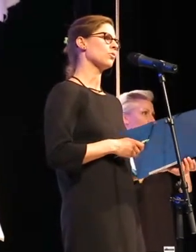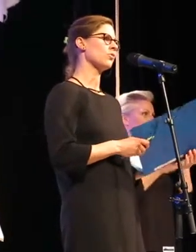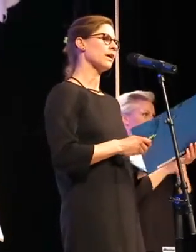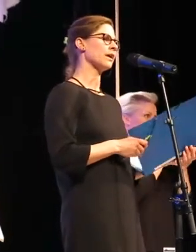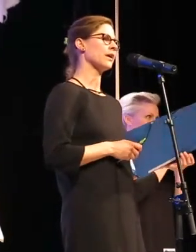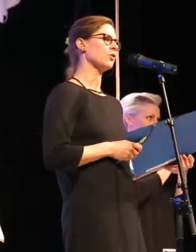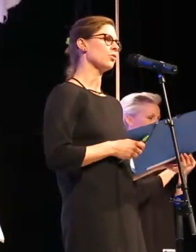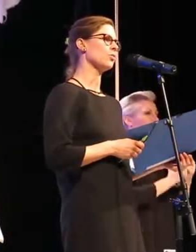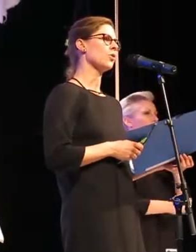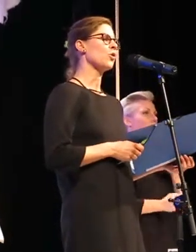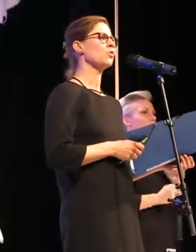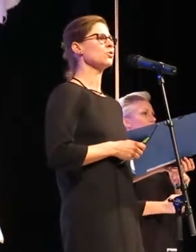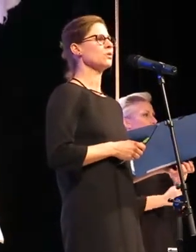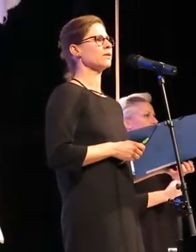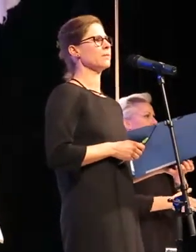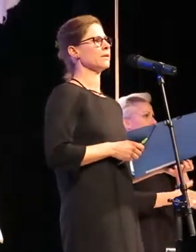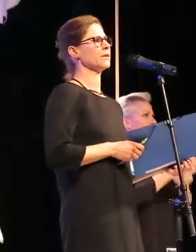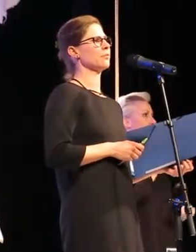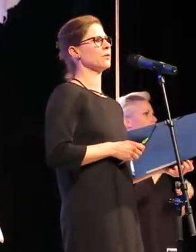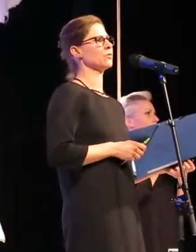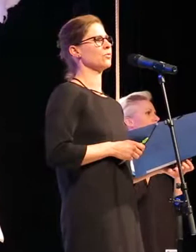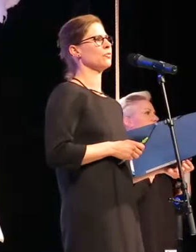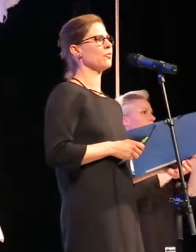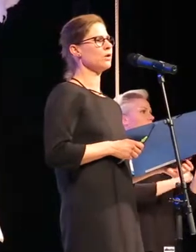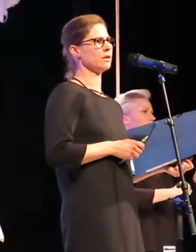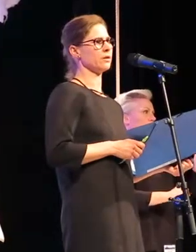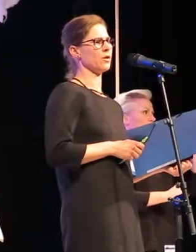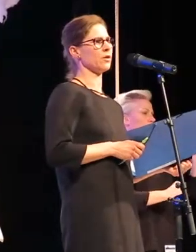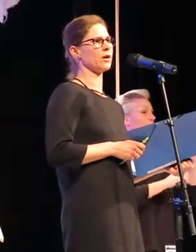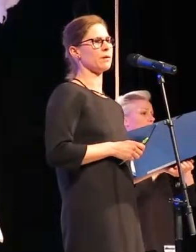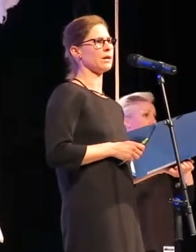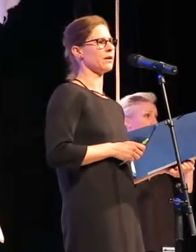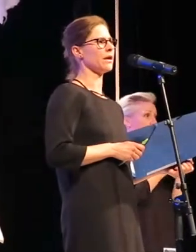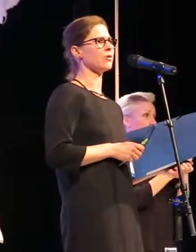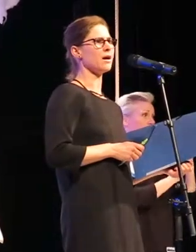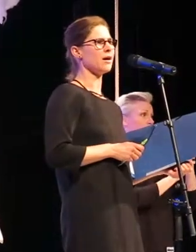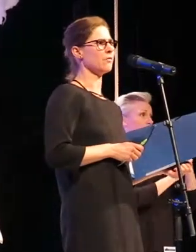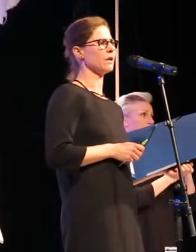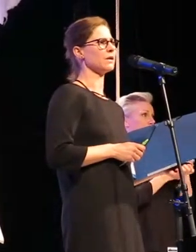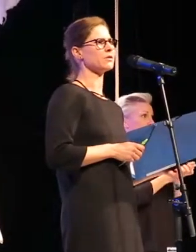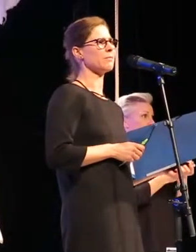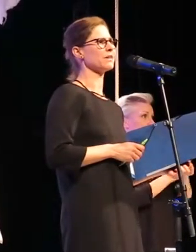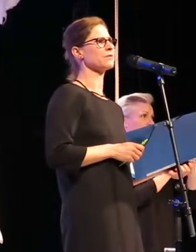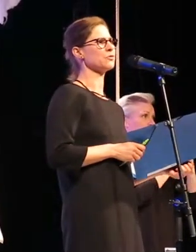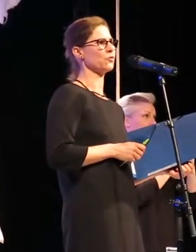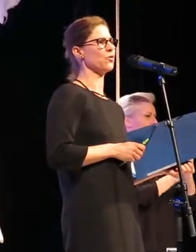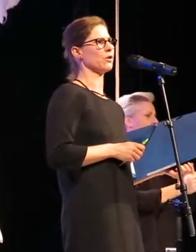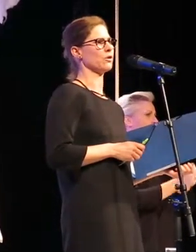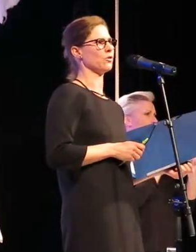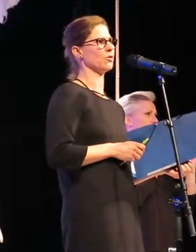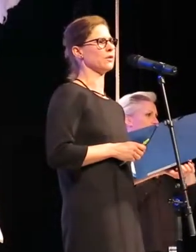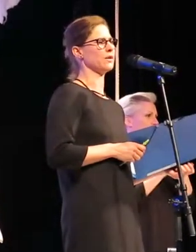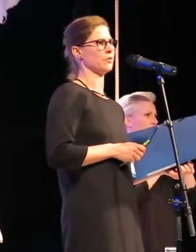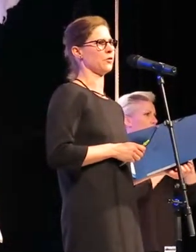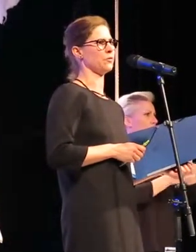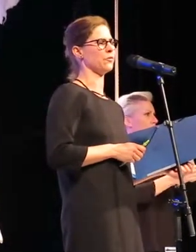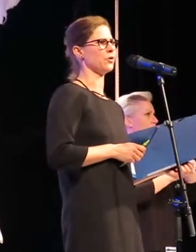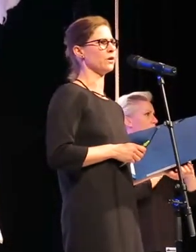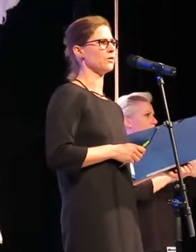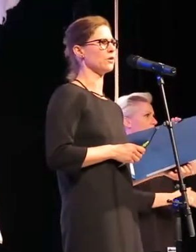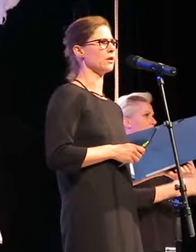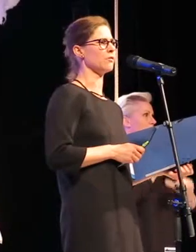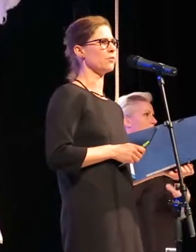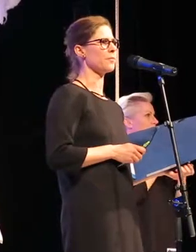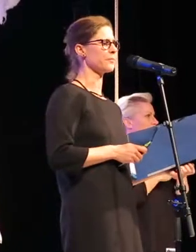då måste vi agera nu. Och jordens medeltemperatur får inte öka mer än 1,5 eller kanske max 2 grader jämfört